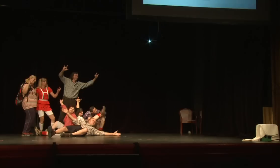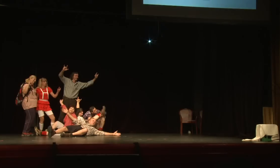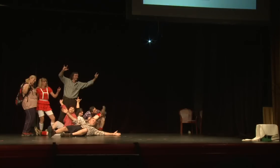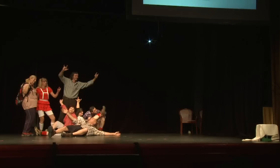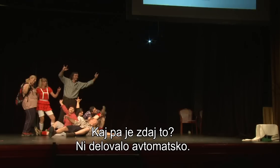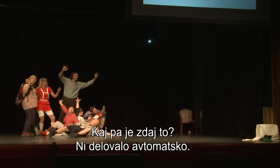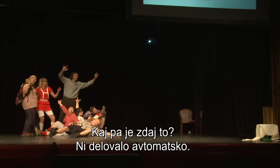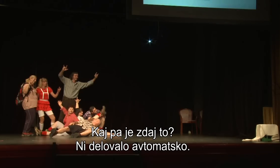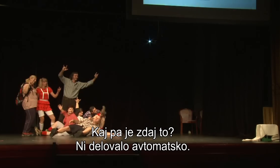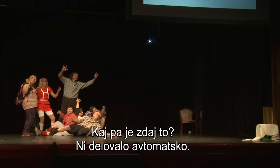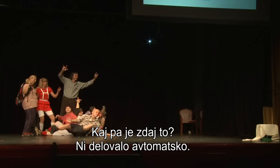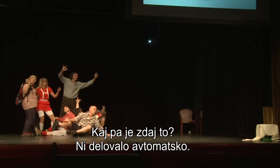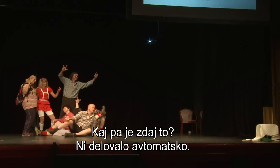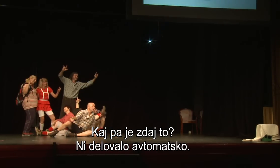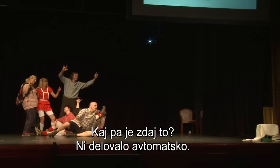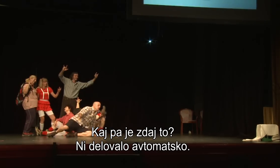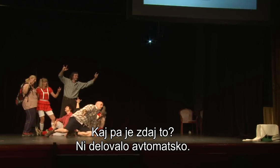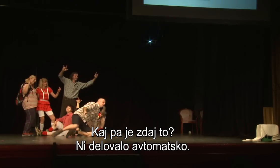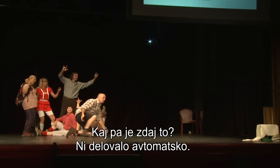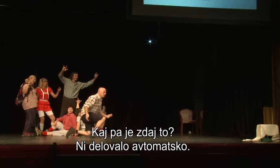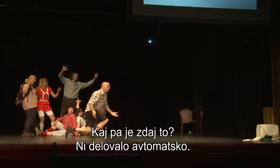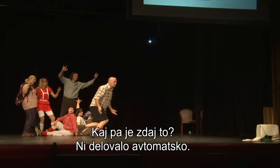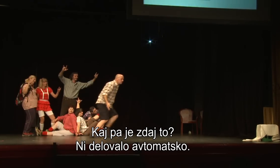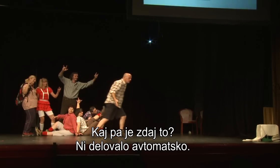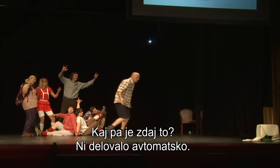Kaj pa se je to? Ni delovalo avtomatsko.